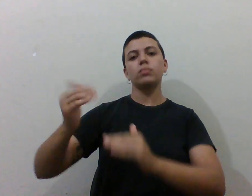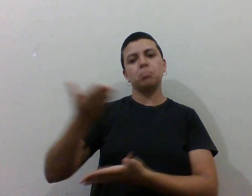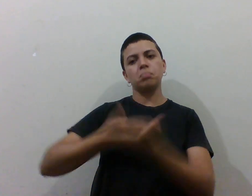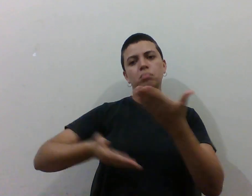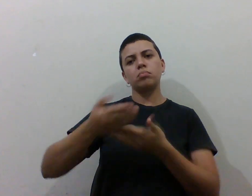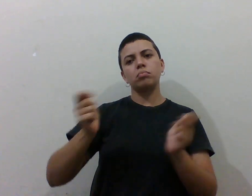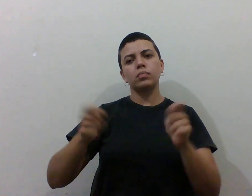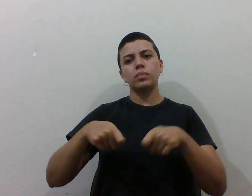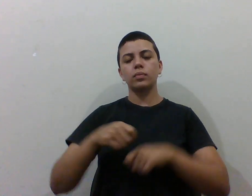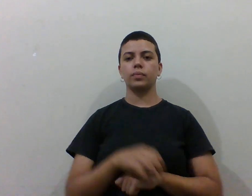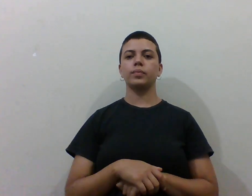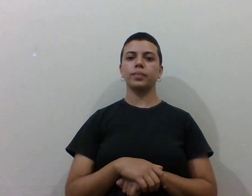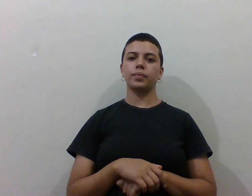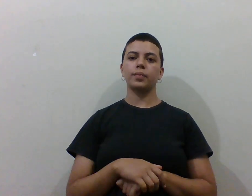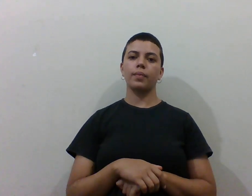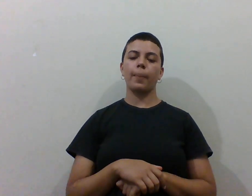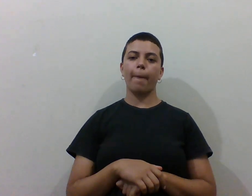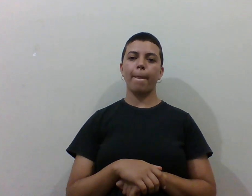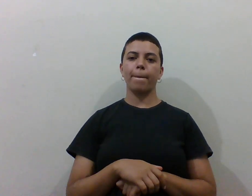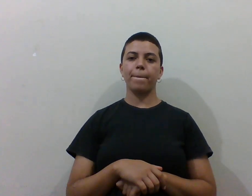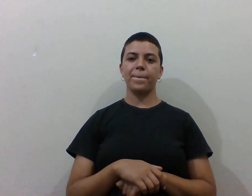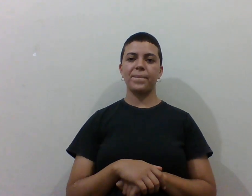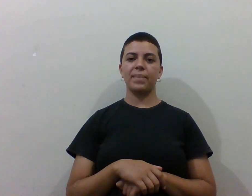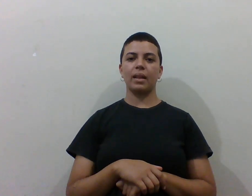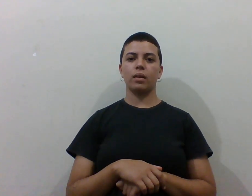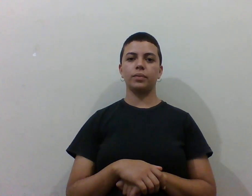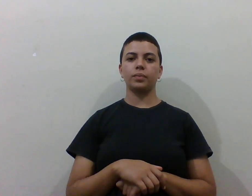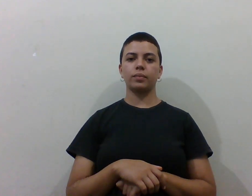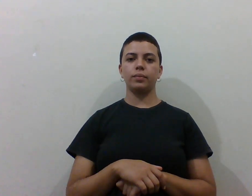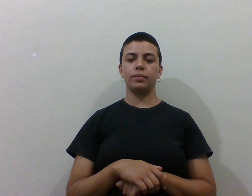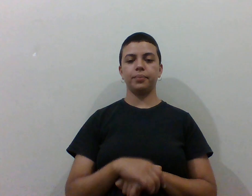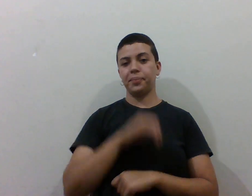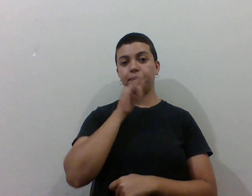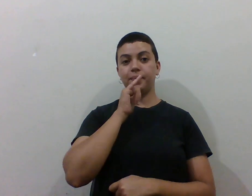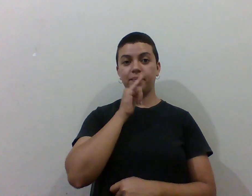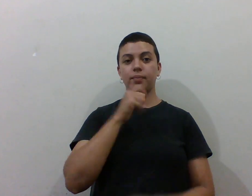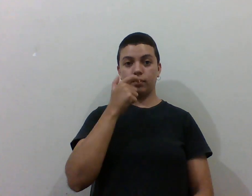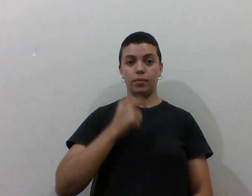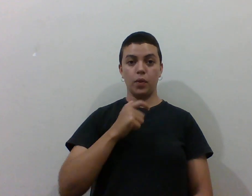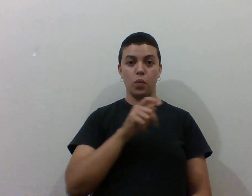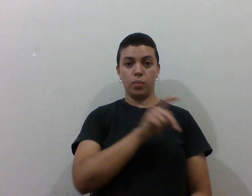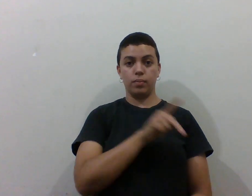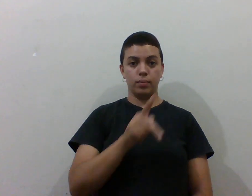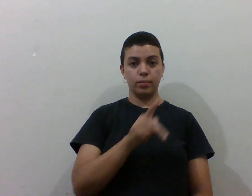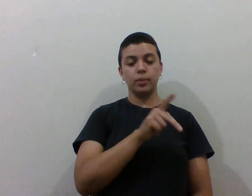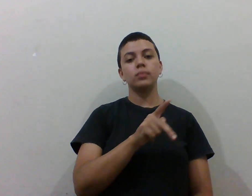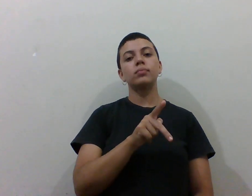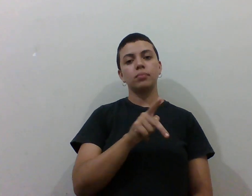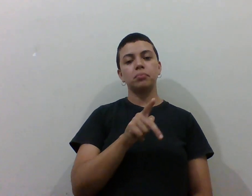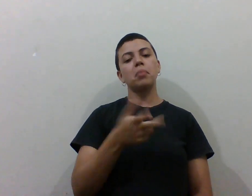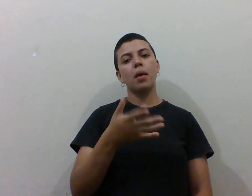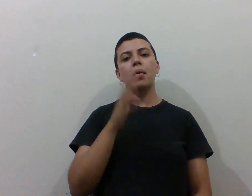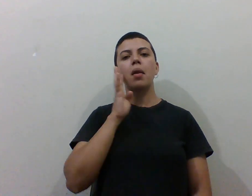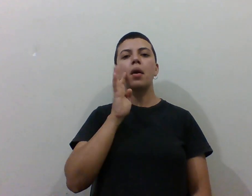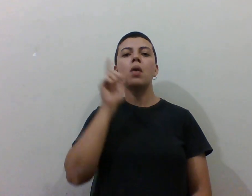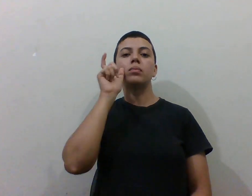ainda traz para mim uma série de questões porque como professora por óbvio o eu acho muito interessante e muito bacana ter acesso